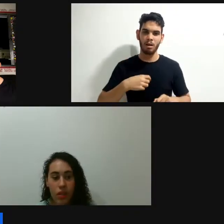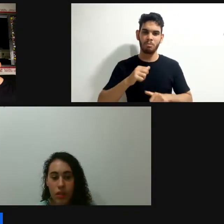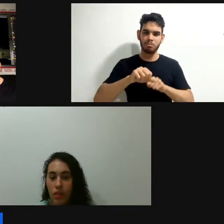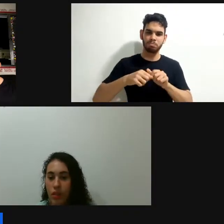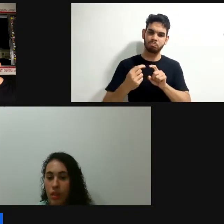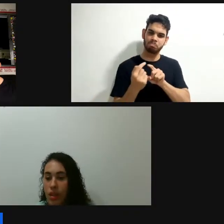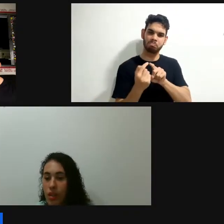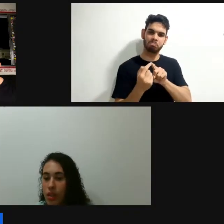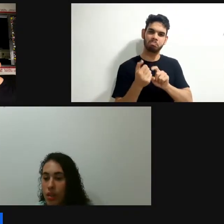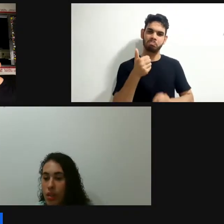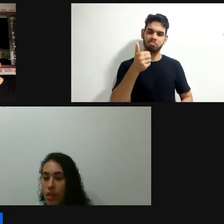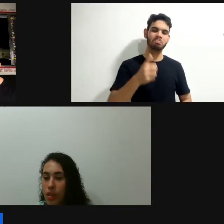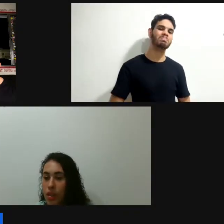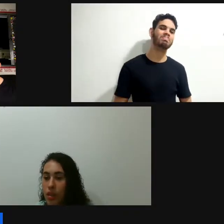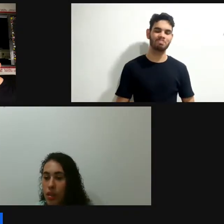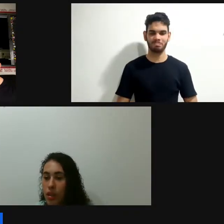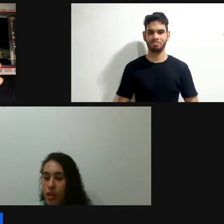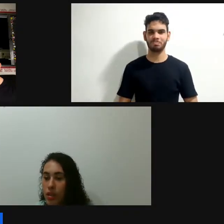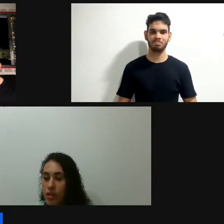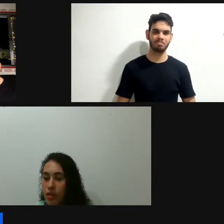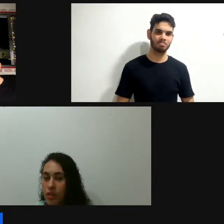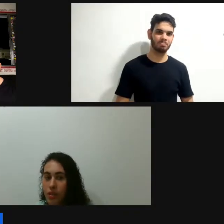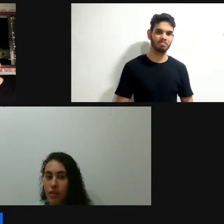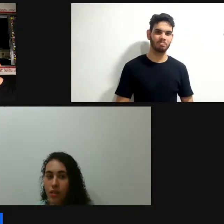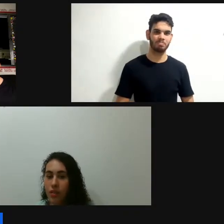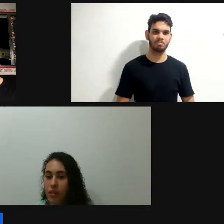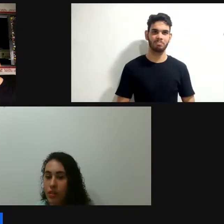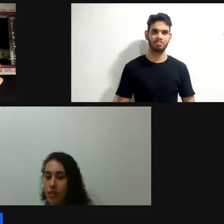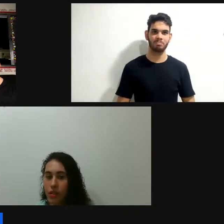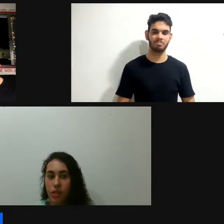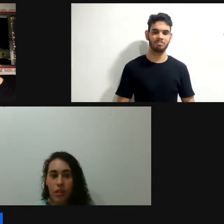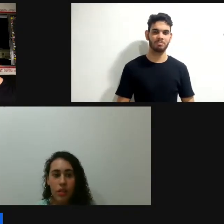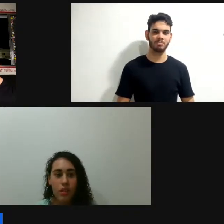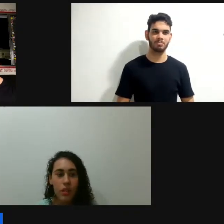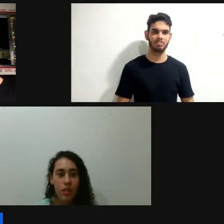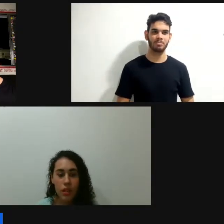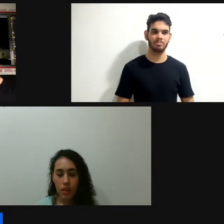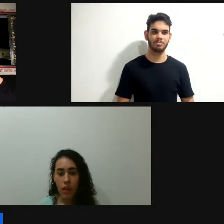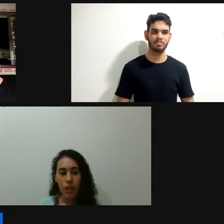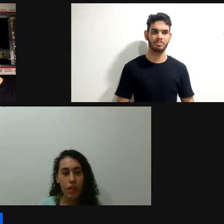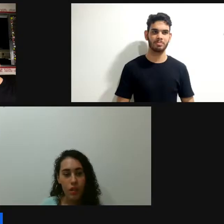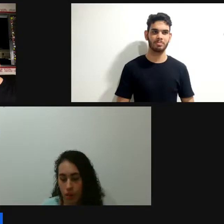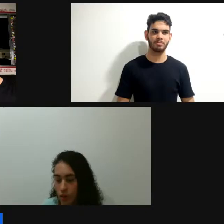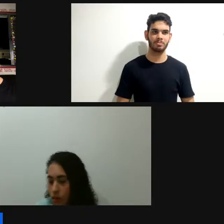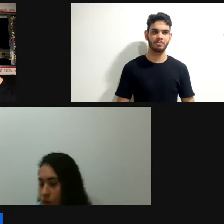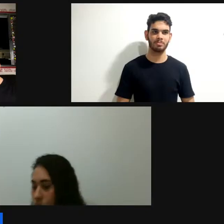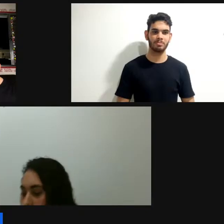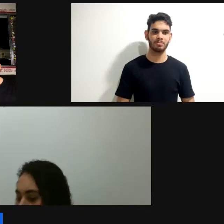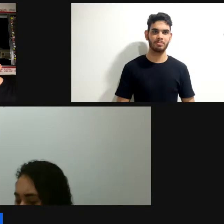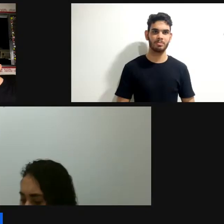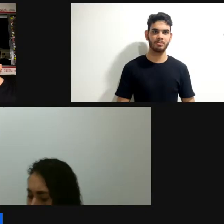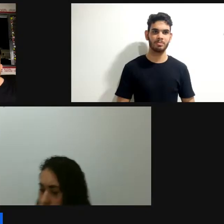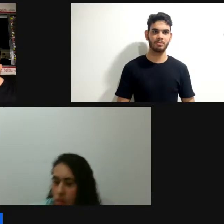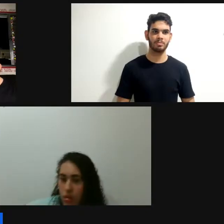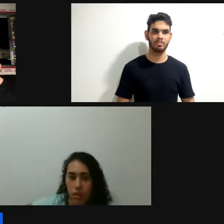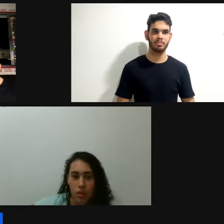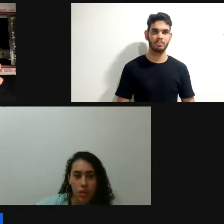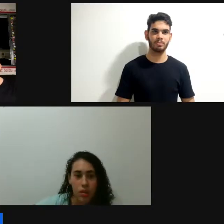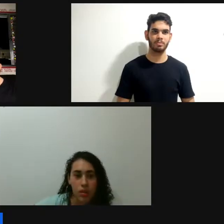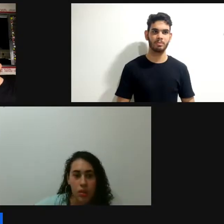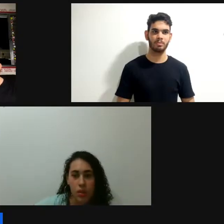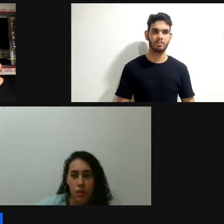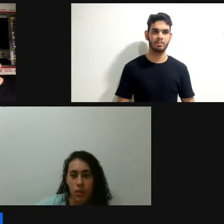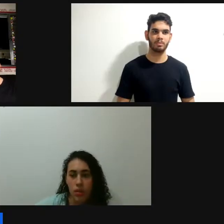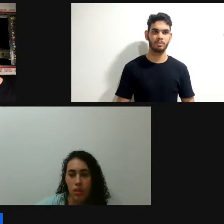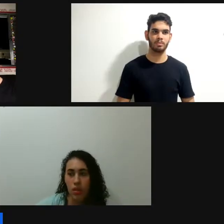Deixa eu ver aqui, eu queria fazer uma pergunta para você. Você teve alguma história, algum filme que marcou a sua vida